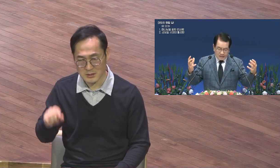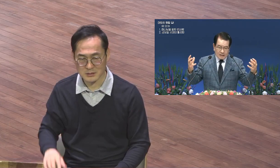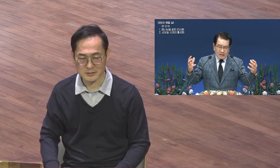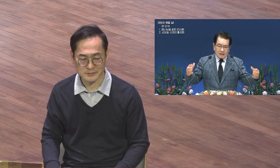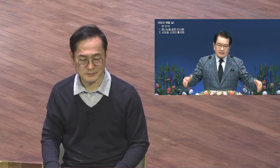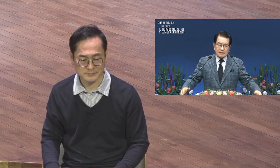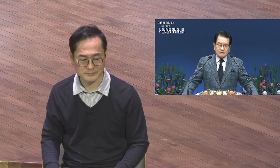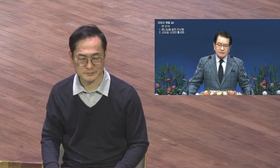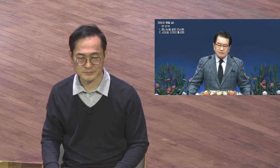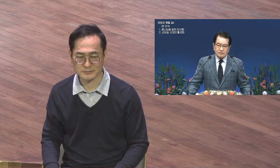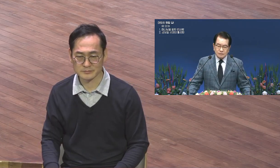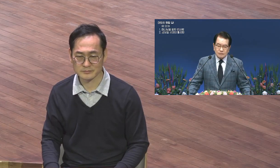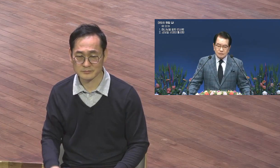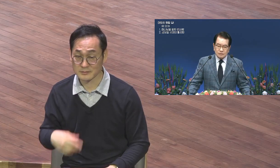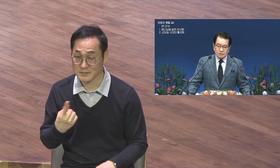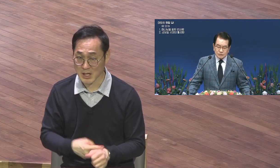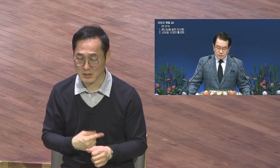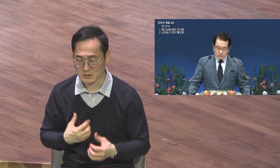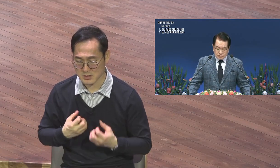분노가 팍 일어나죠.